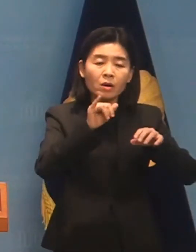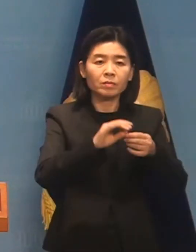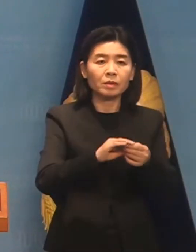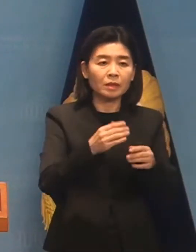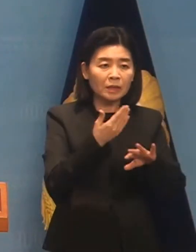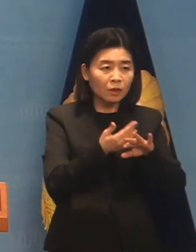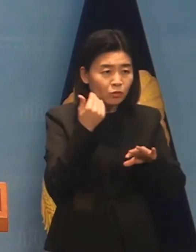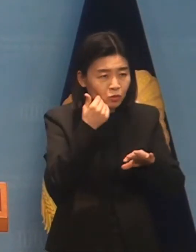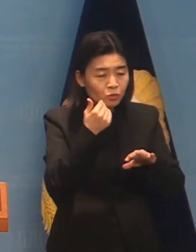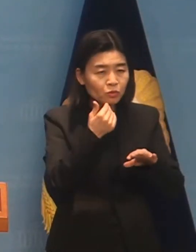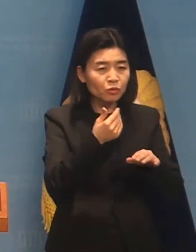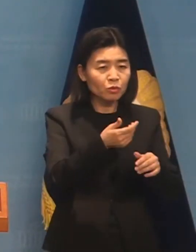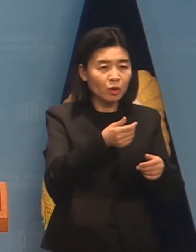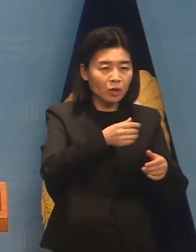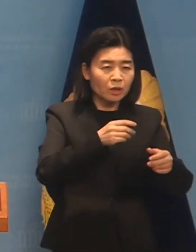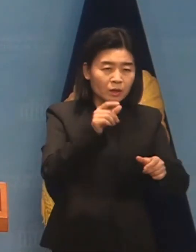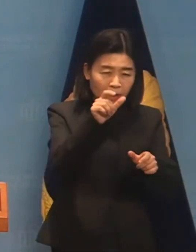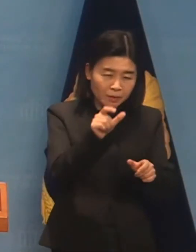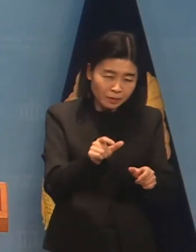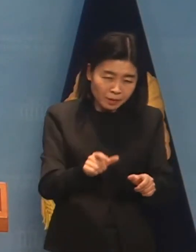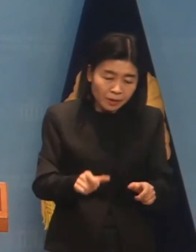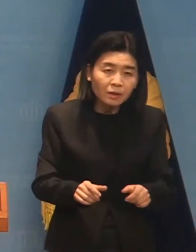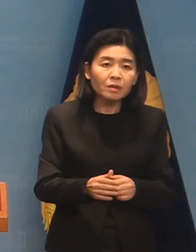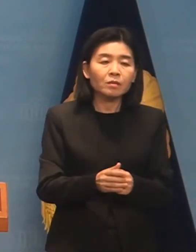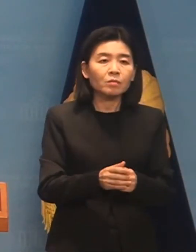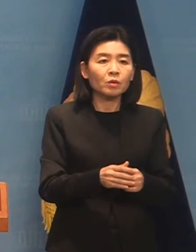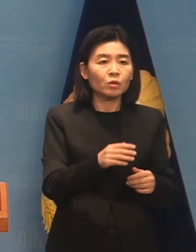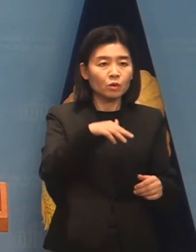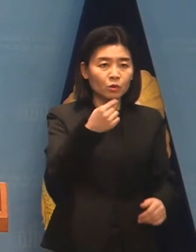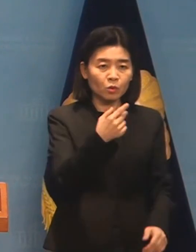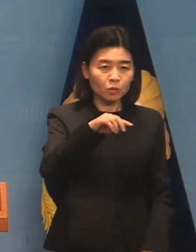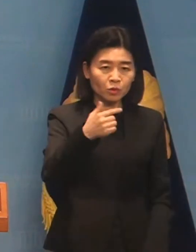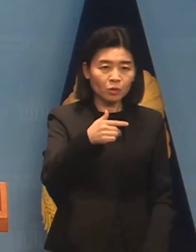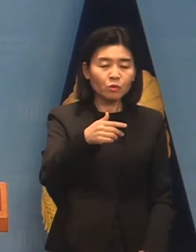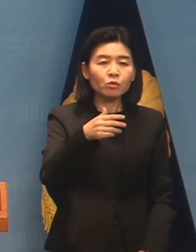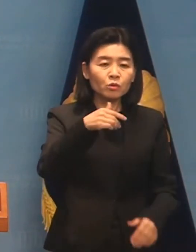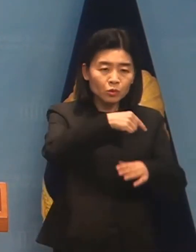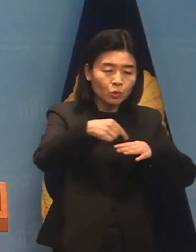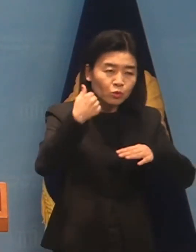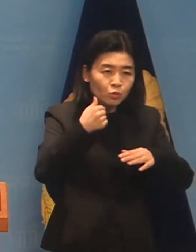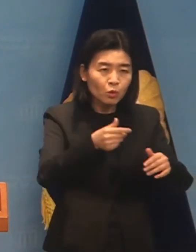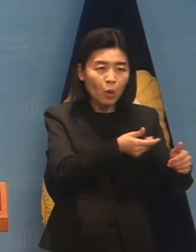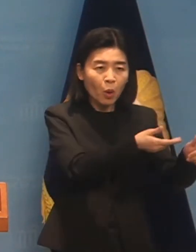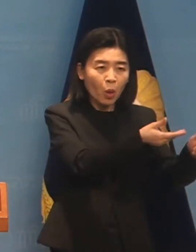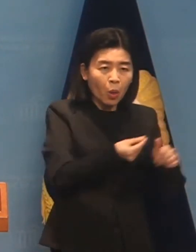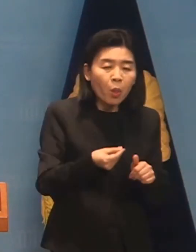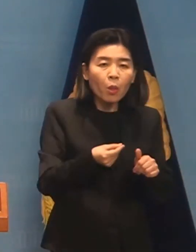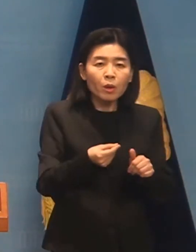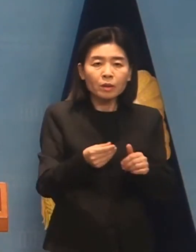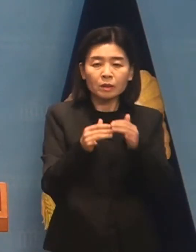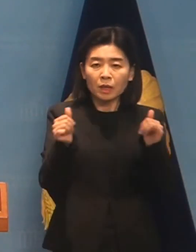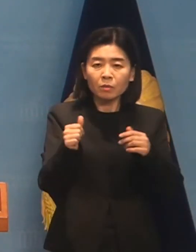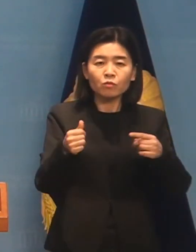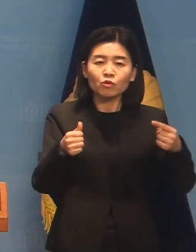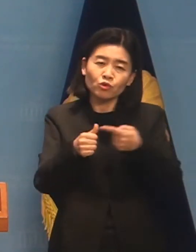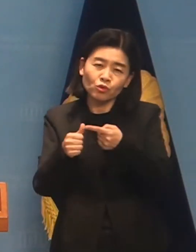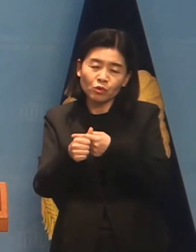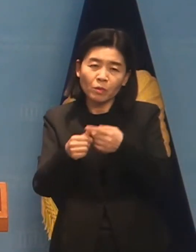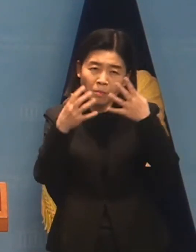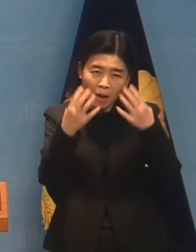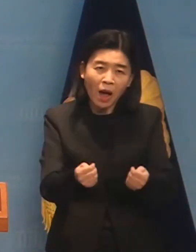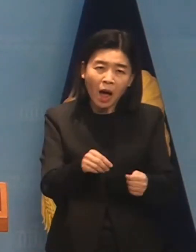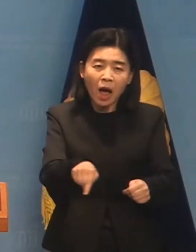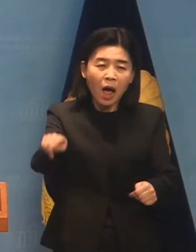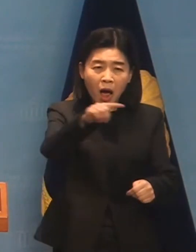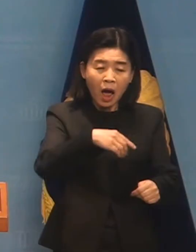형태로 작성되었으며 실제로 조선족 고용해서 사람 죽이는 거 한국에 많은 거 알지, 이재명도 이런